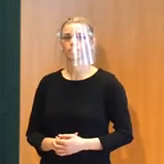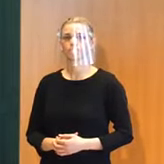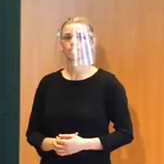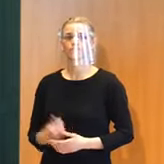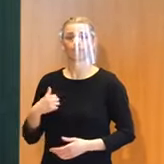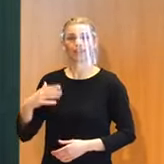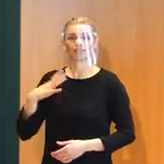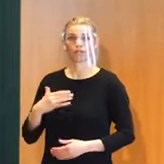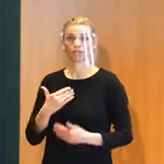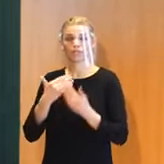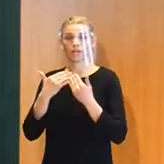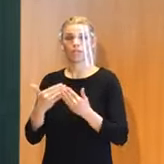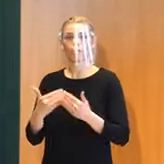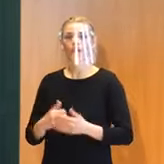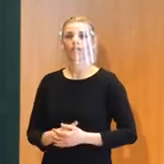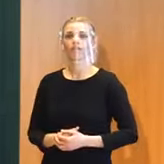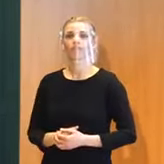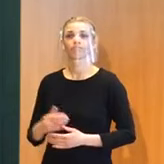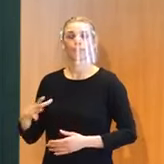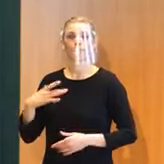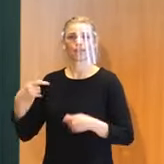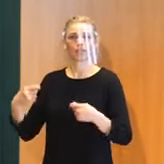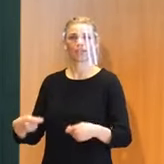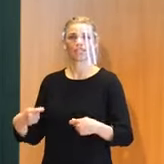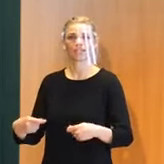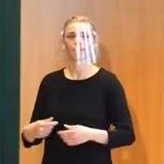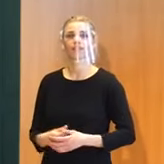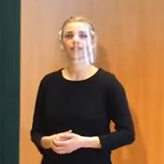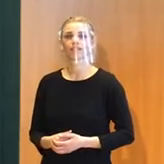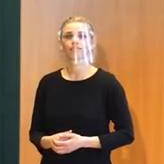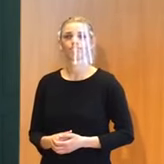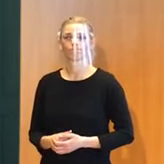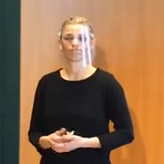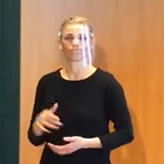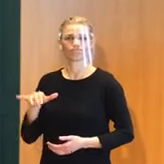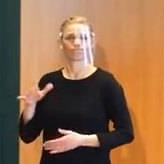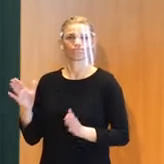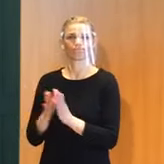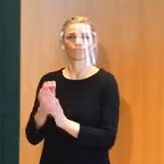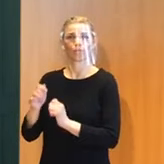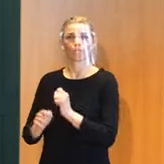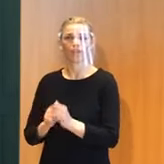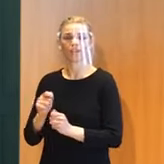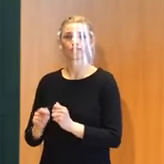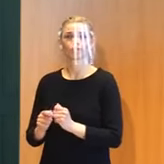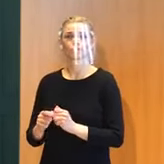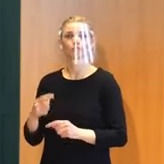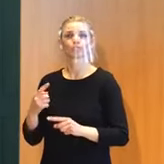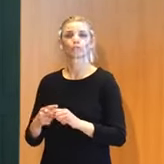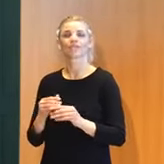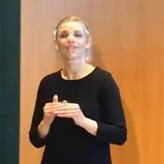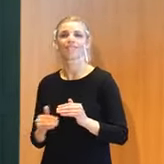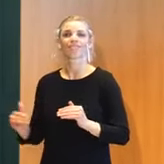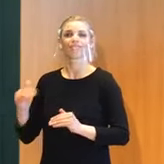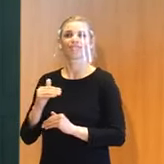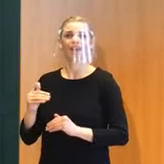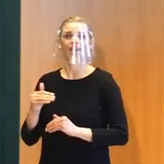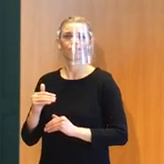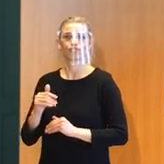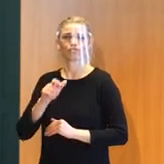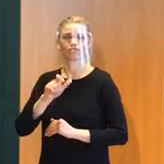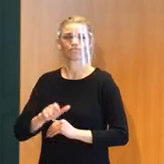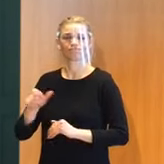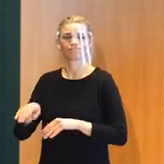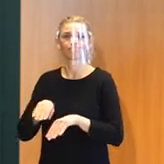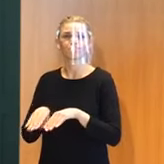Chcel by som sa poďakovať pani prezidentke za spoluprácu, ktorú sme mali rovnako najvyšším ústavným činiteľom.